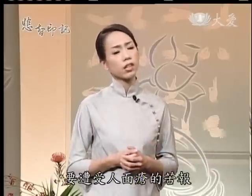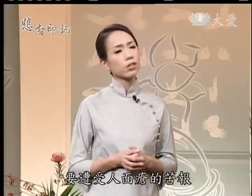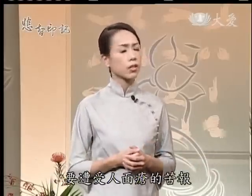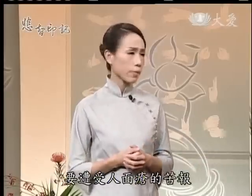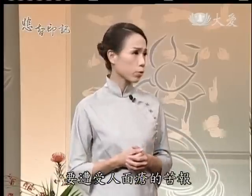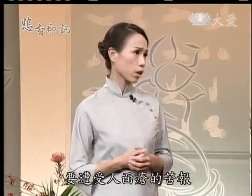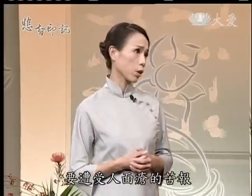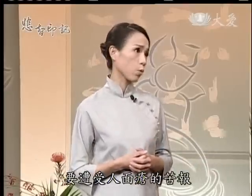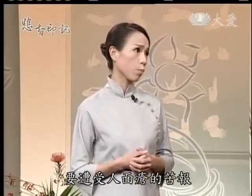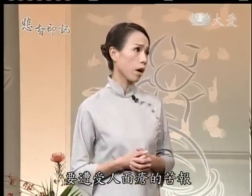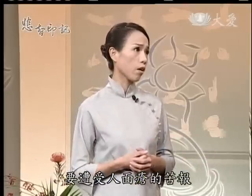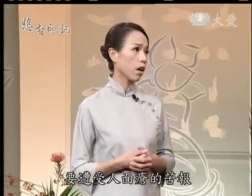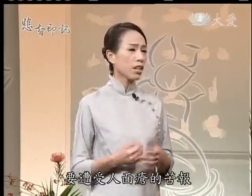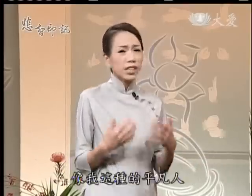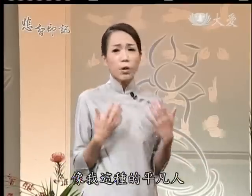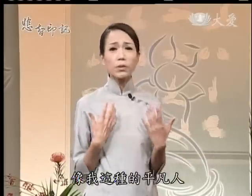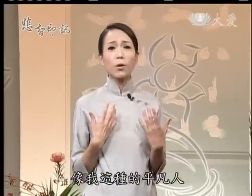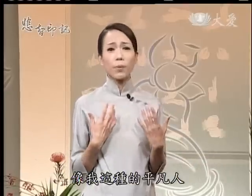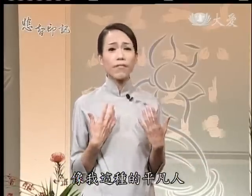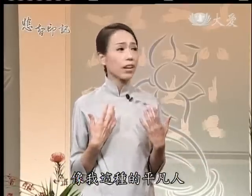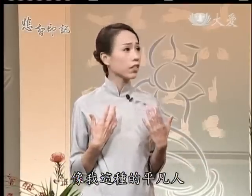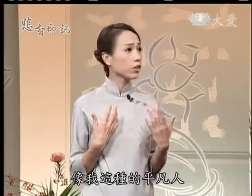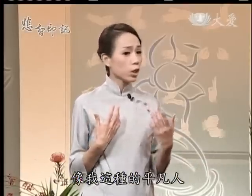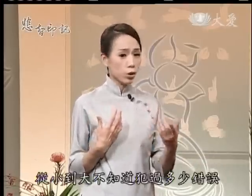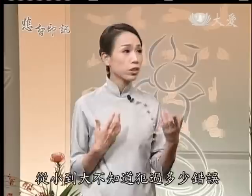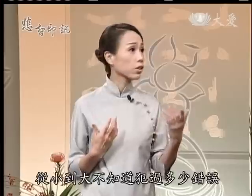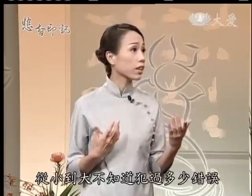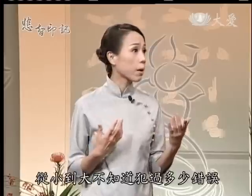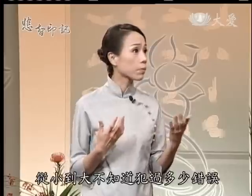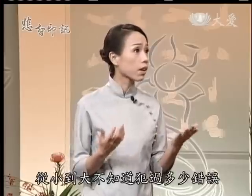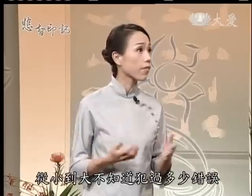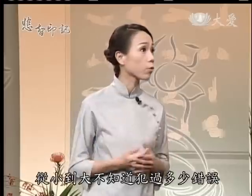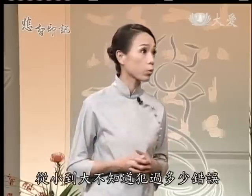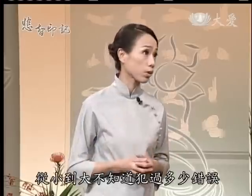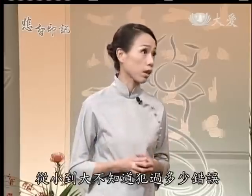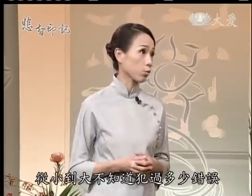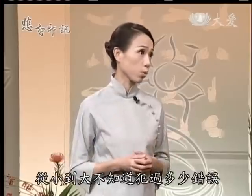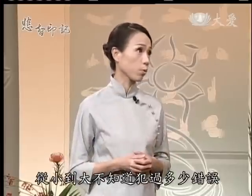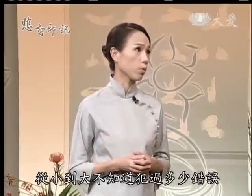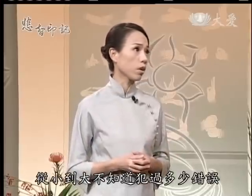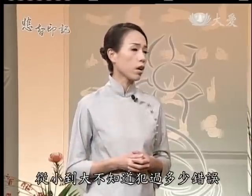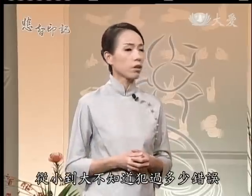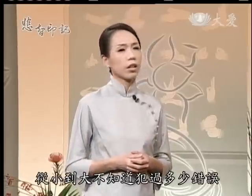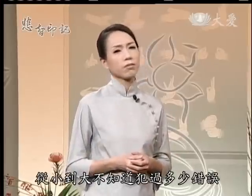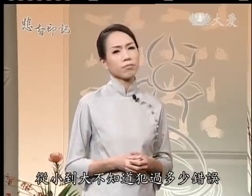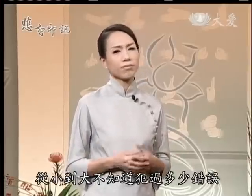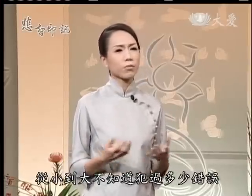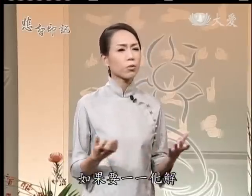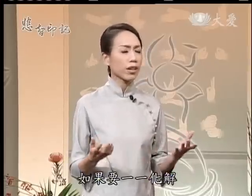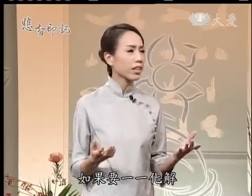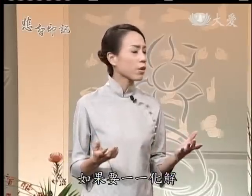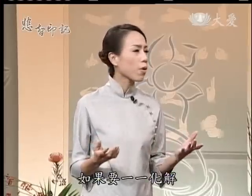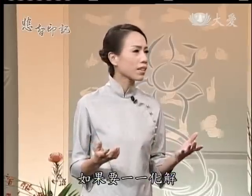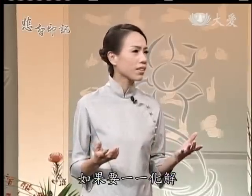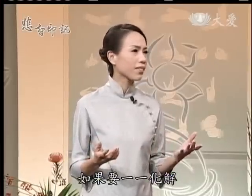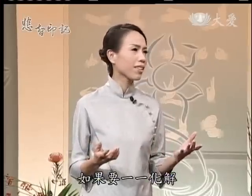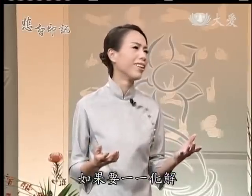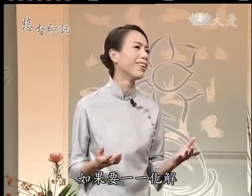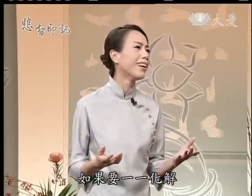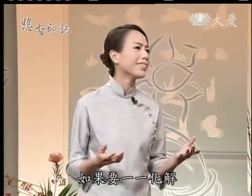要遭受人面疮的苦报。那像我们这种平凡人，从小到大不知道犯过多少错误，那如果要一一化解，